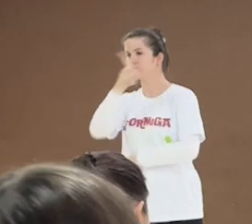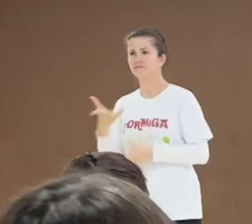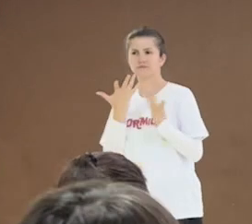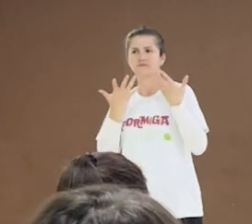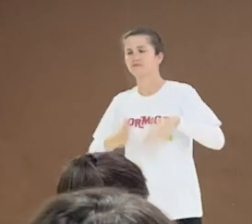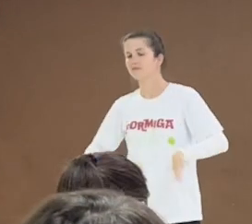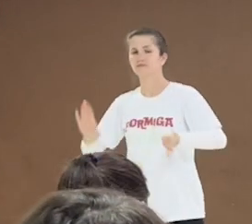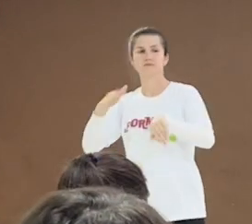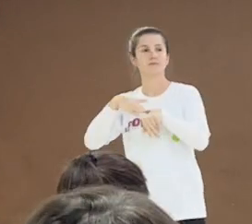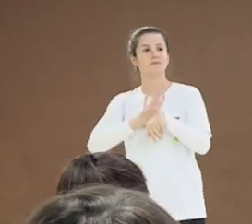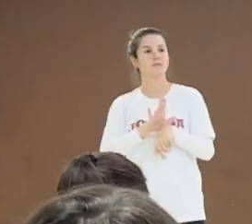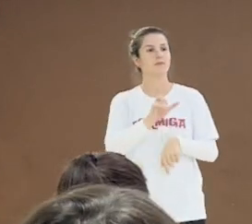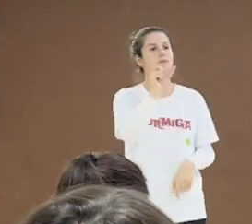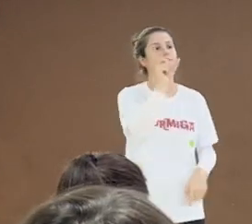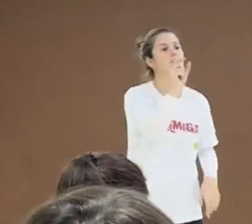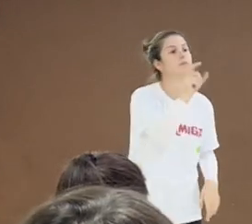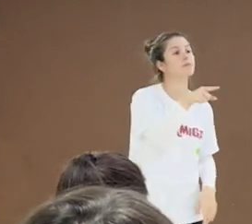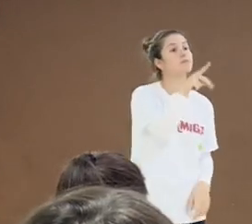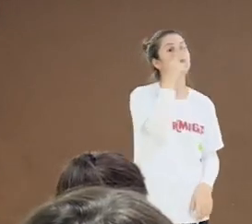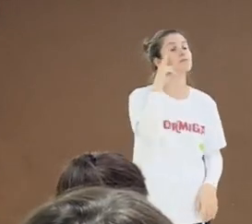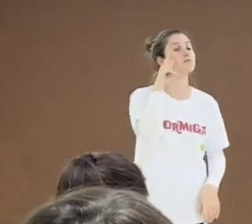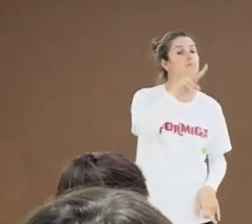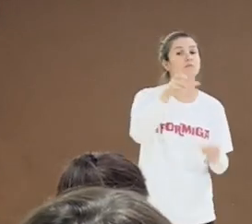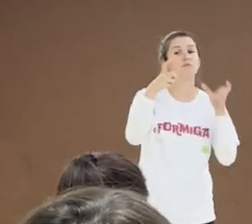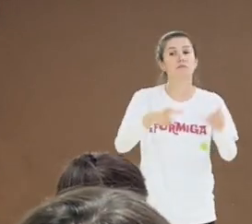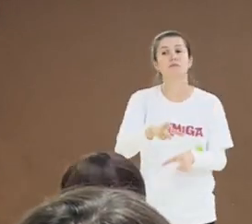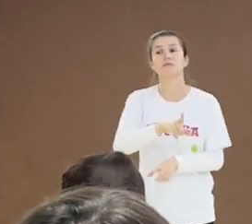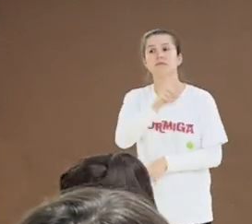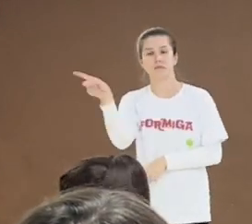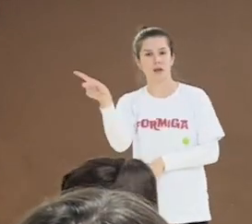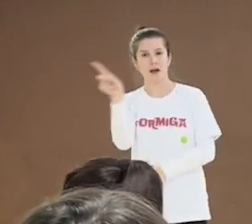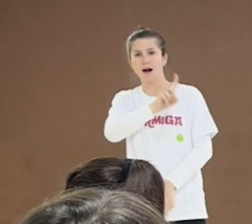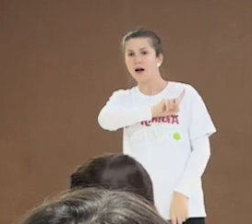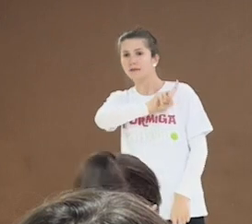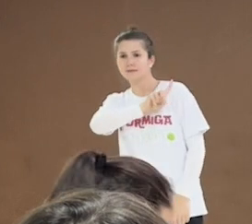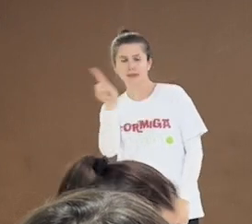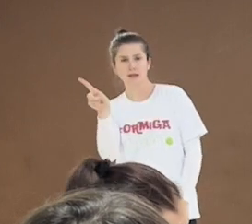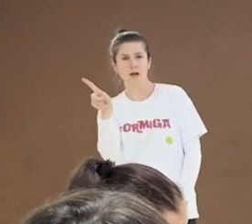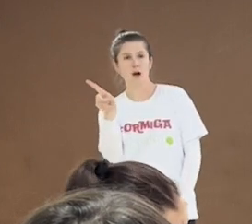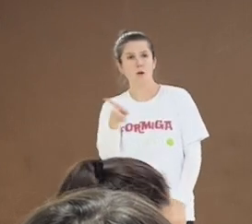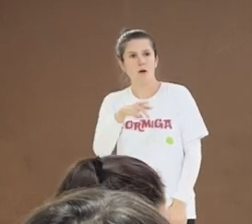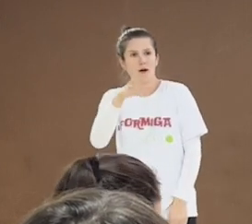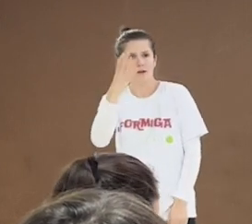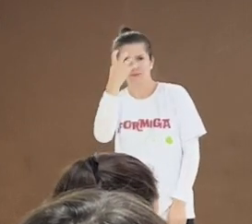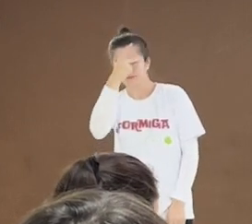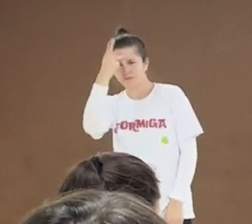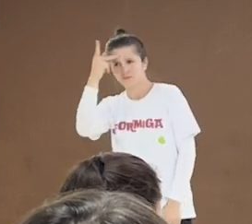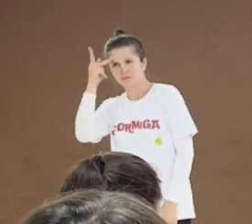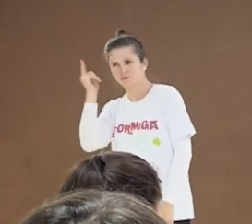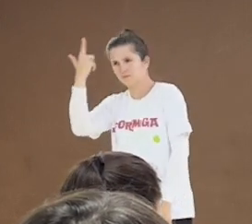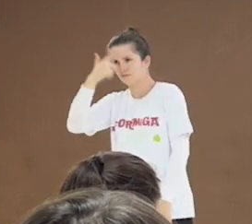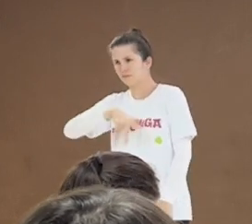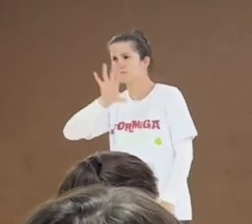minhas coisas. Pra onde você vai? Eu vou também. Não, você fica. Mas os caçadores vão pegar você. Tô